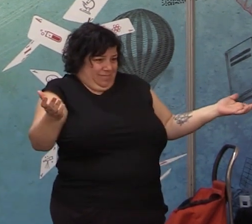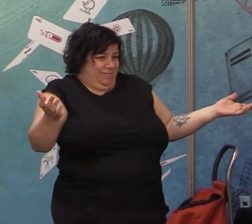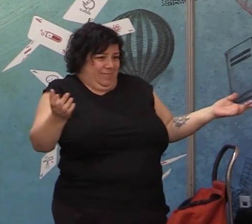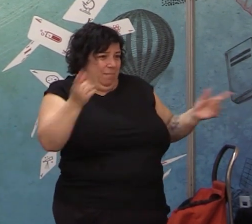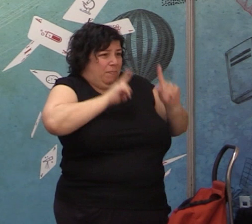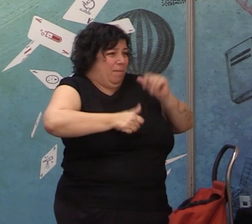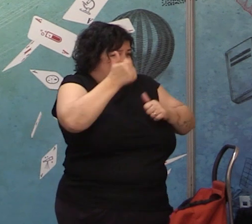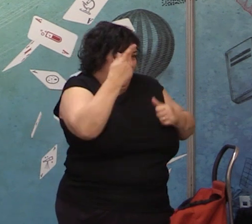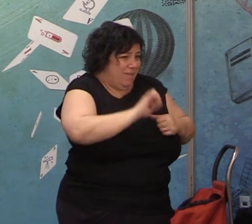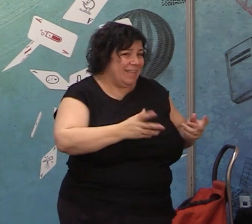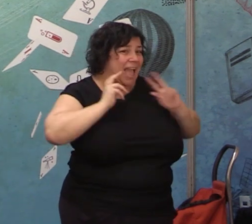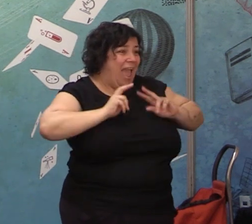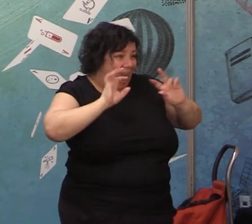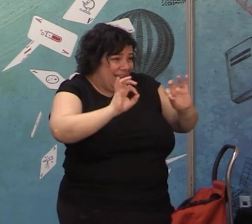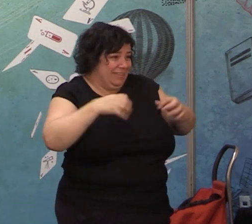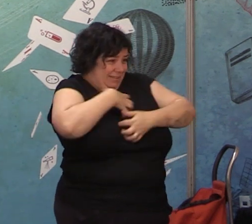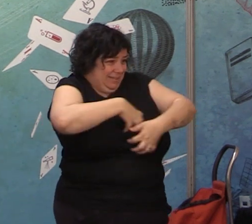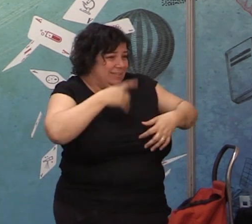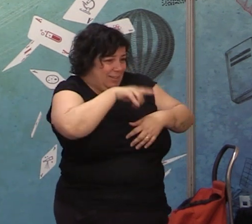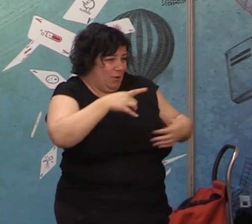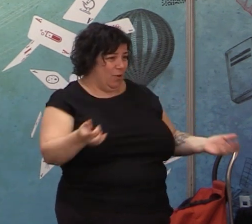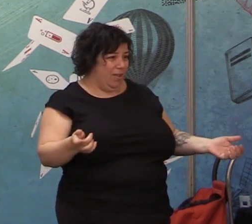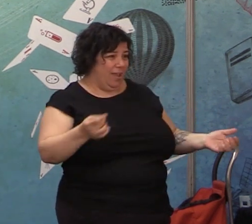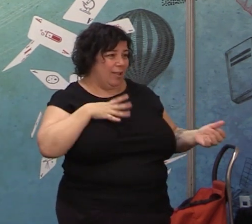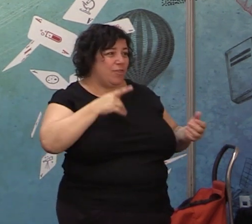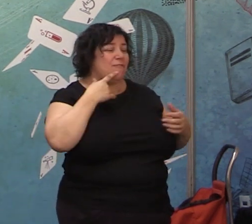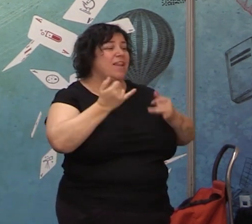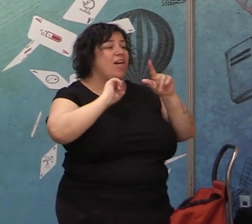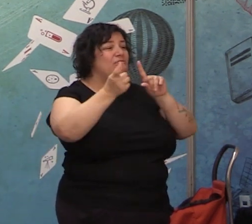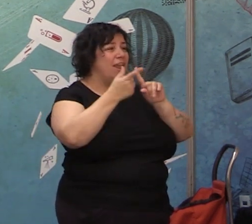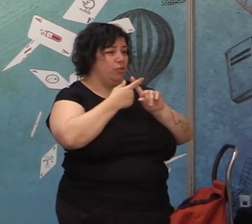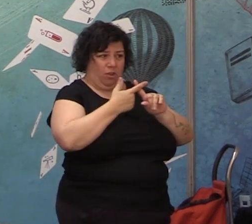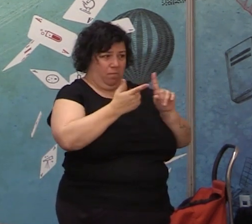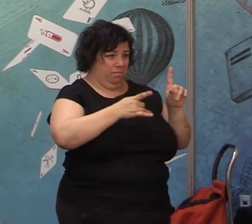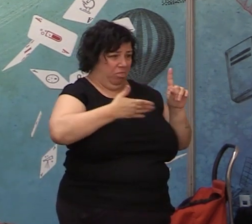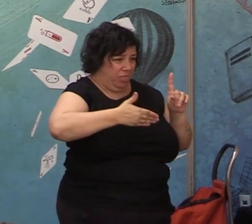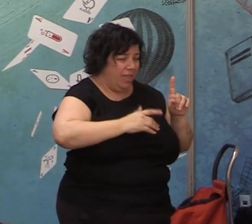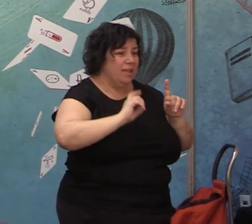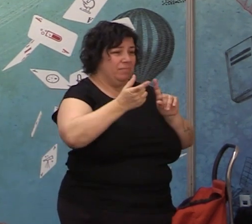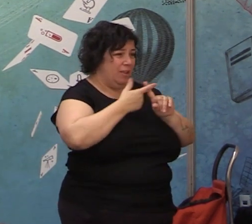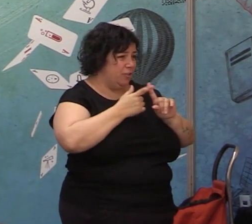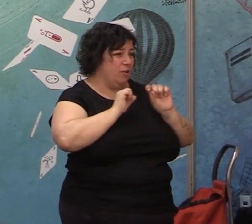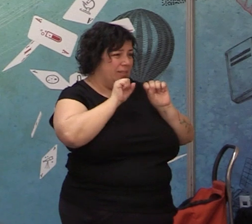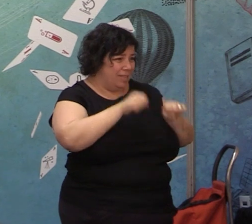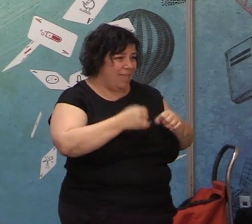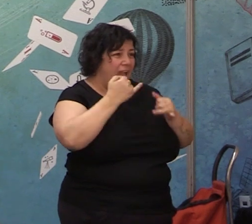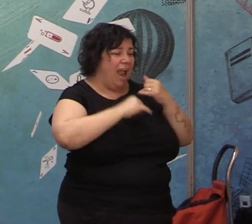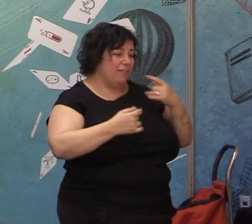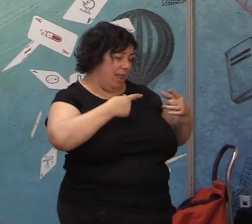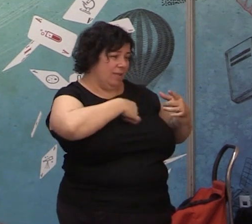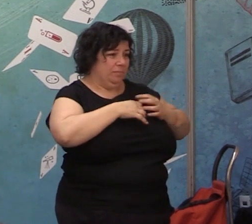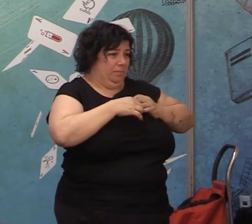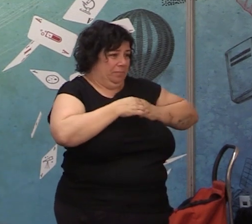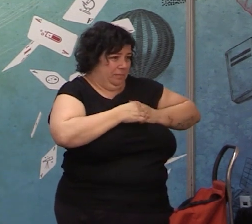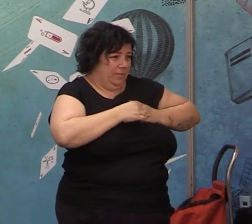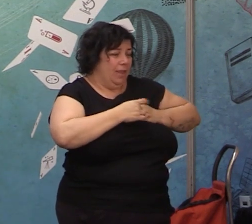problemas. Y ya es ansiedad. Ahí hay un infradiagnóstico, un diagnóstico tardío, la arteria se abre más tarde, la mujer se queda con el